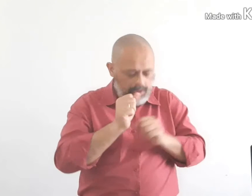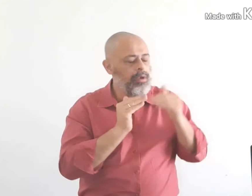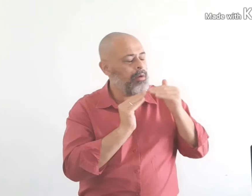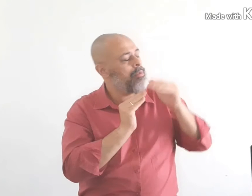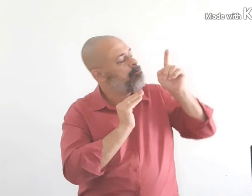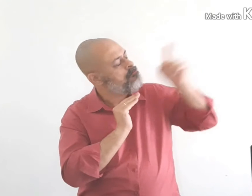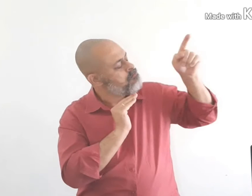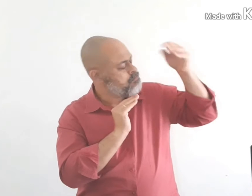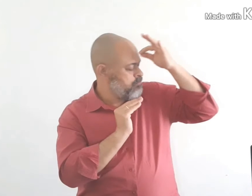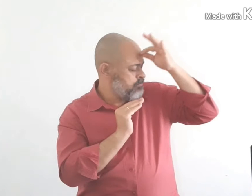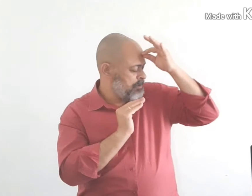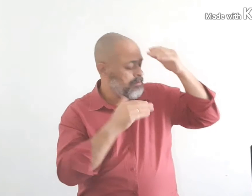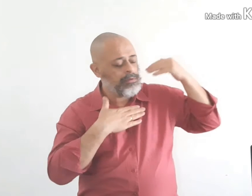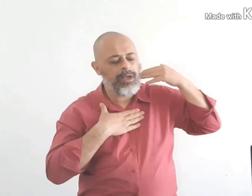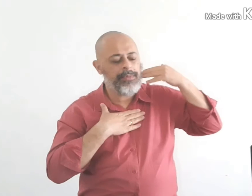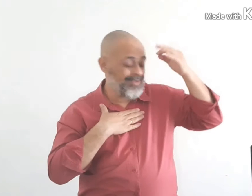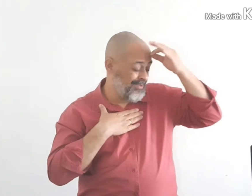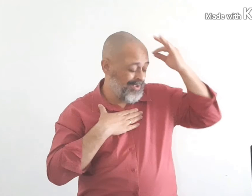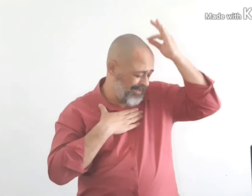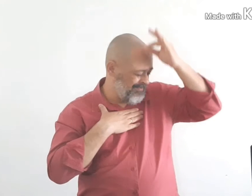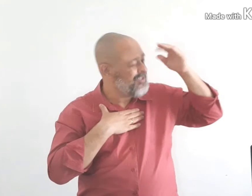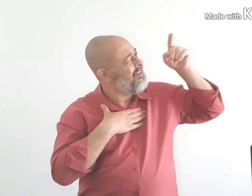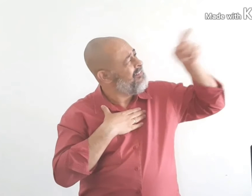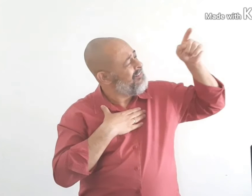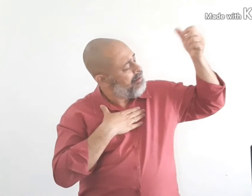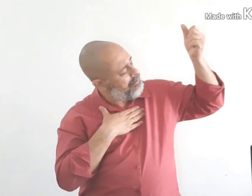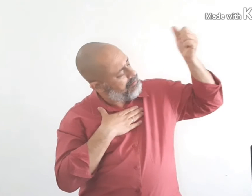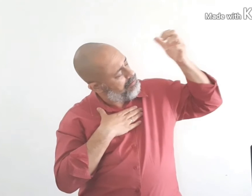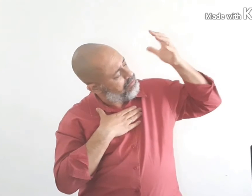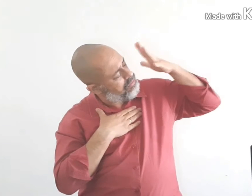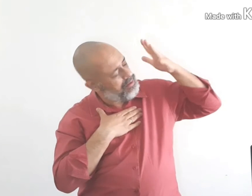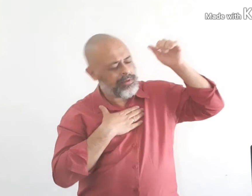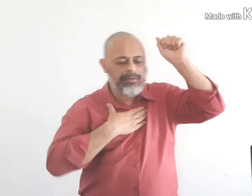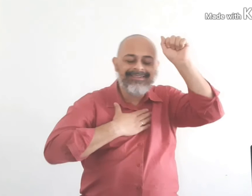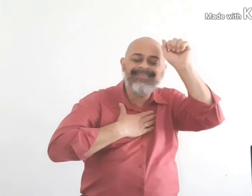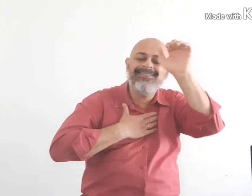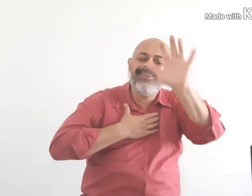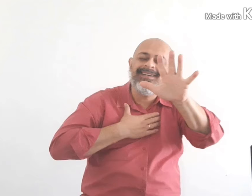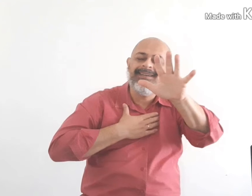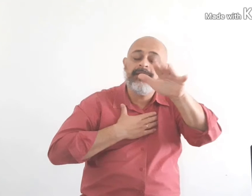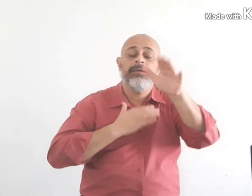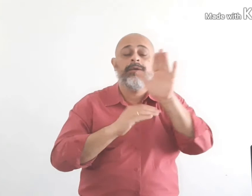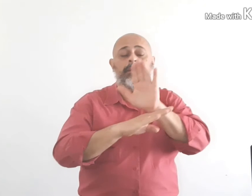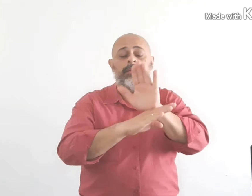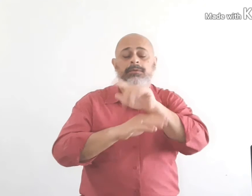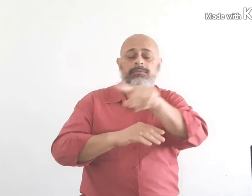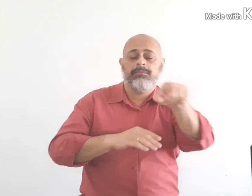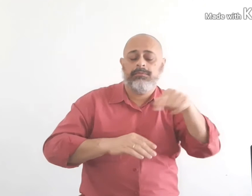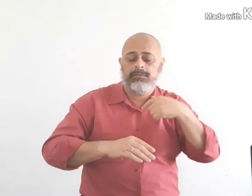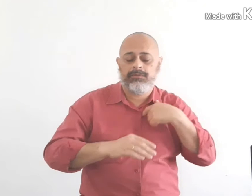que isso só acontece se o Teu Espírito iluminar, agir em nossa mente, de maneira,